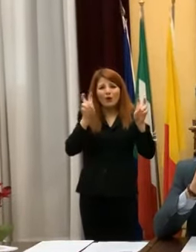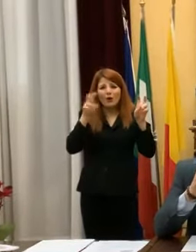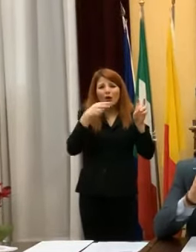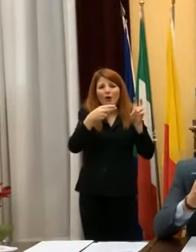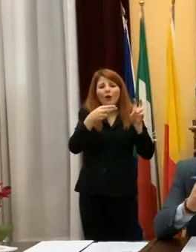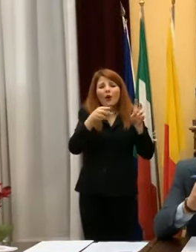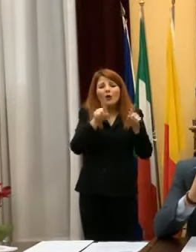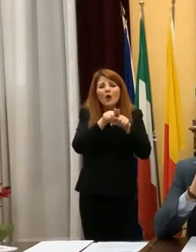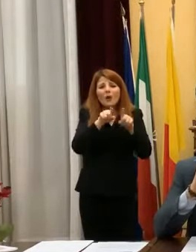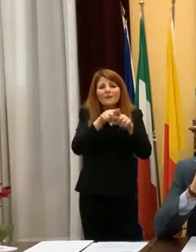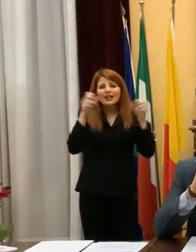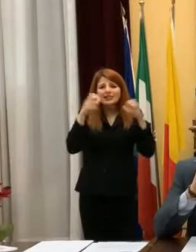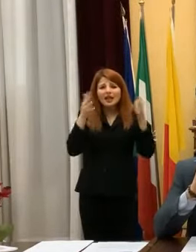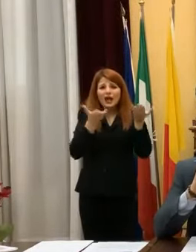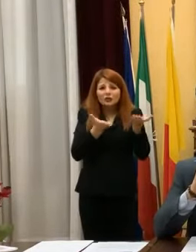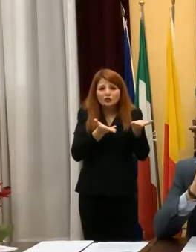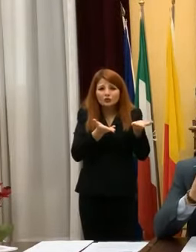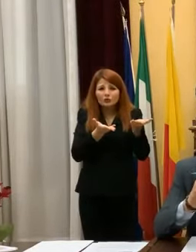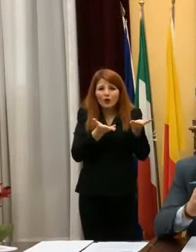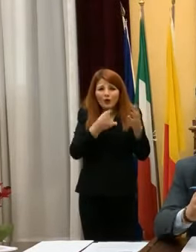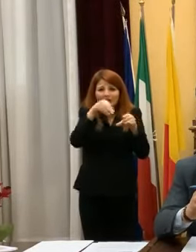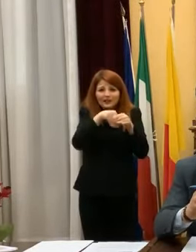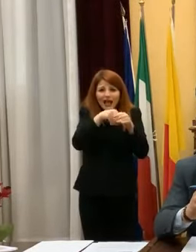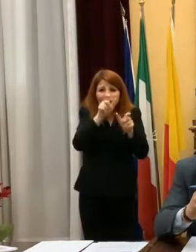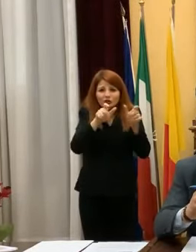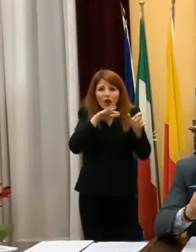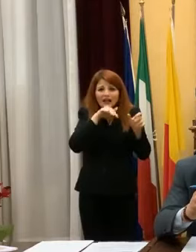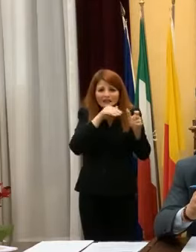Se interpellate la titolare,